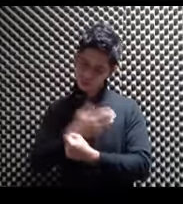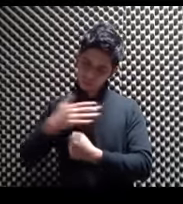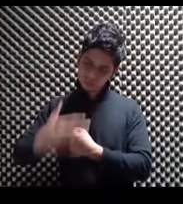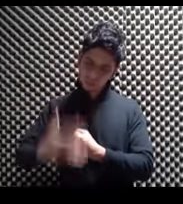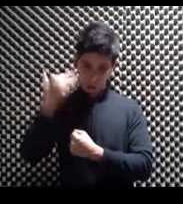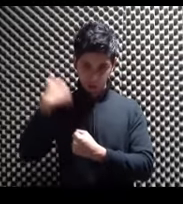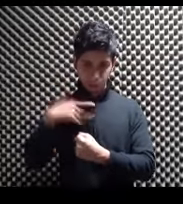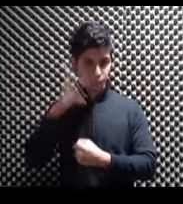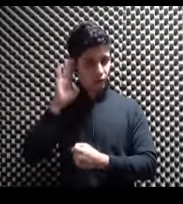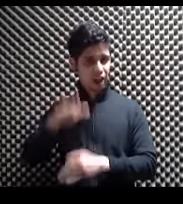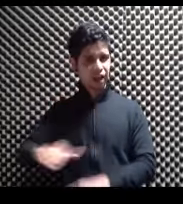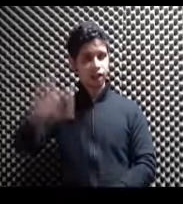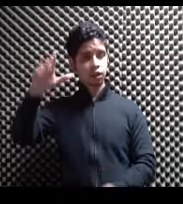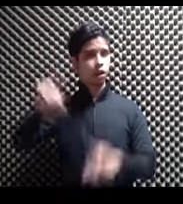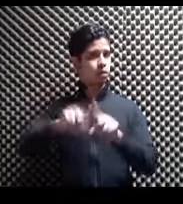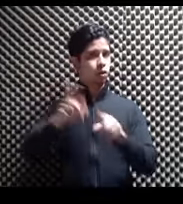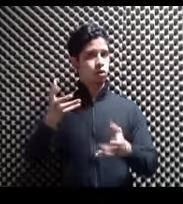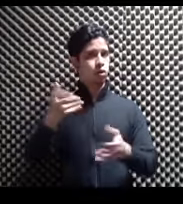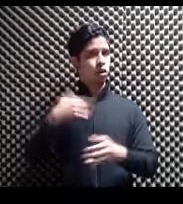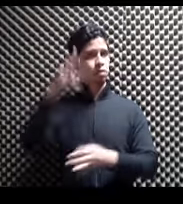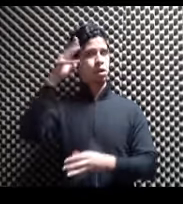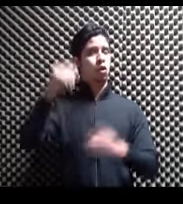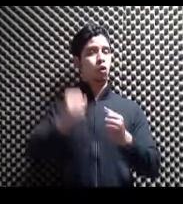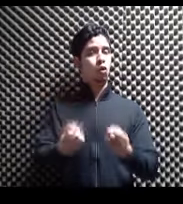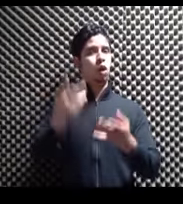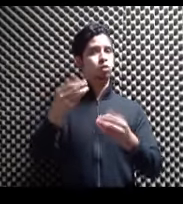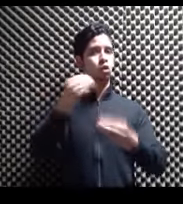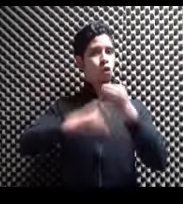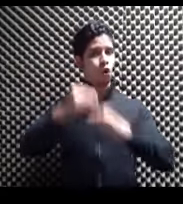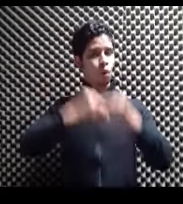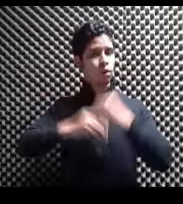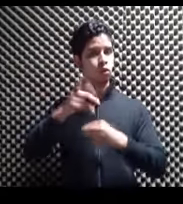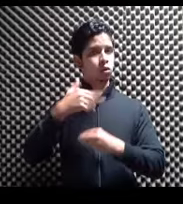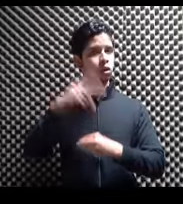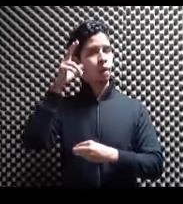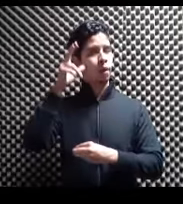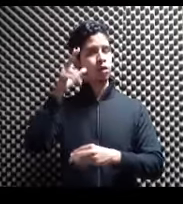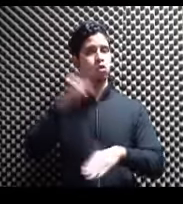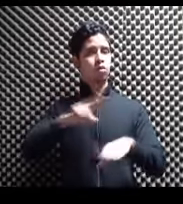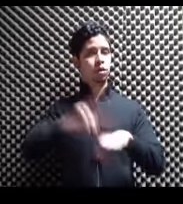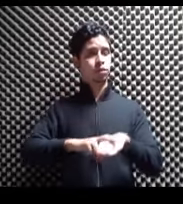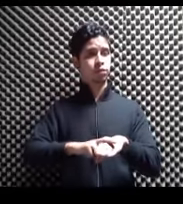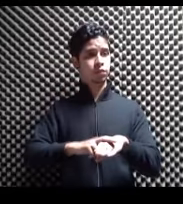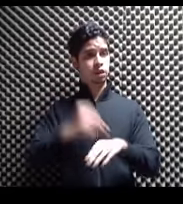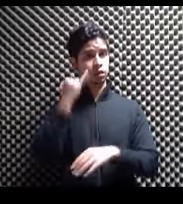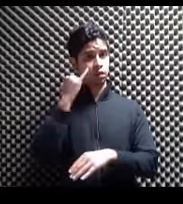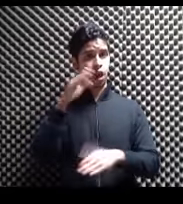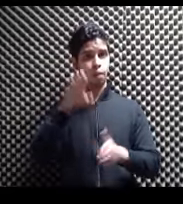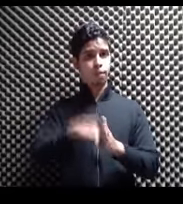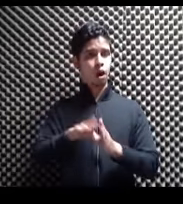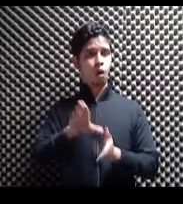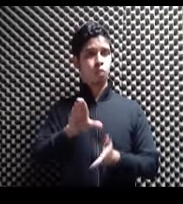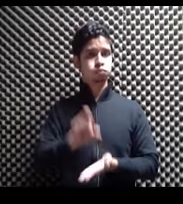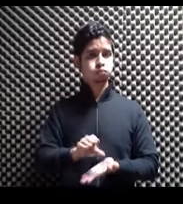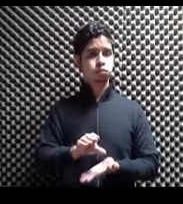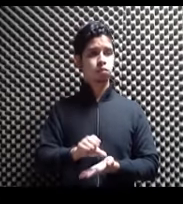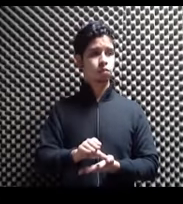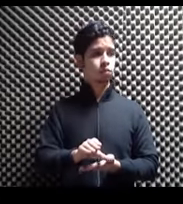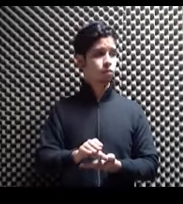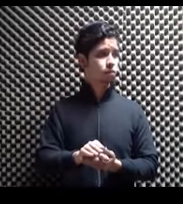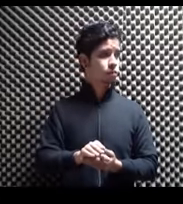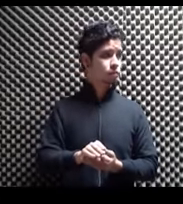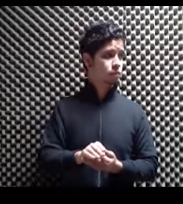imaginar cuánto come un caballo de verdad. Bueno, si el caballo está bajo de peso, no le podemos subir el peso dándole cantidad de